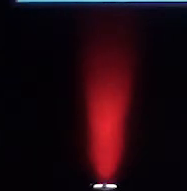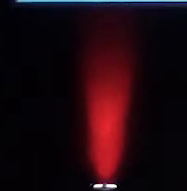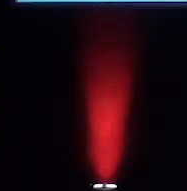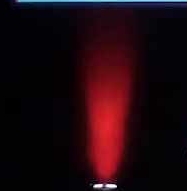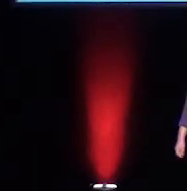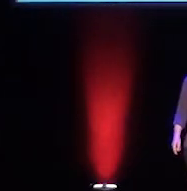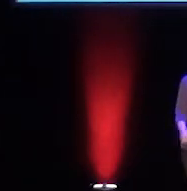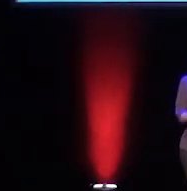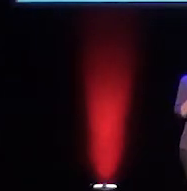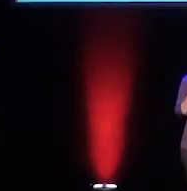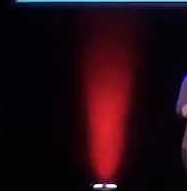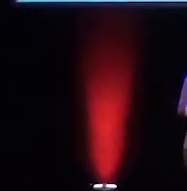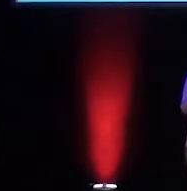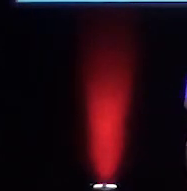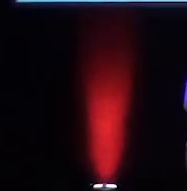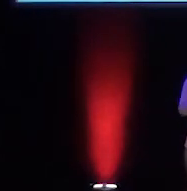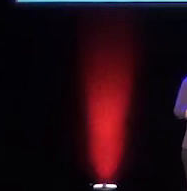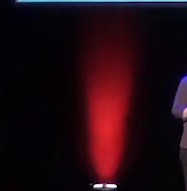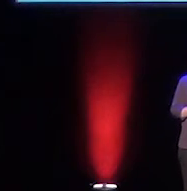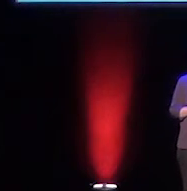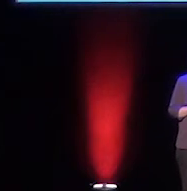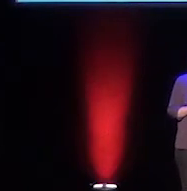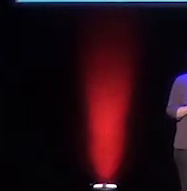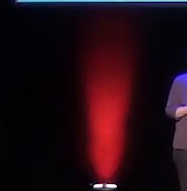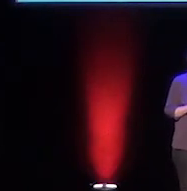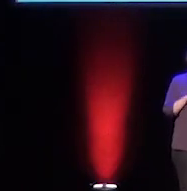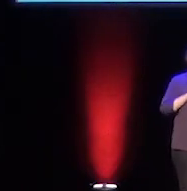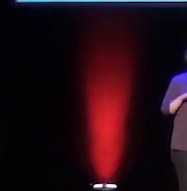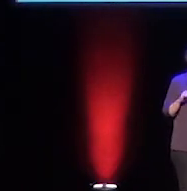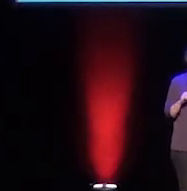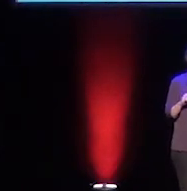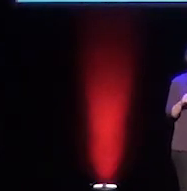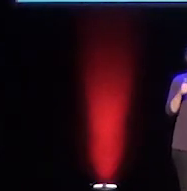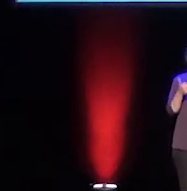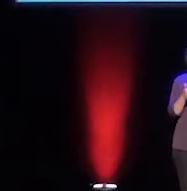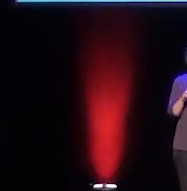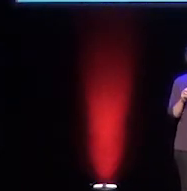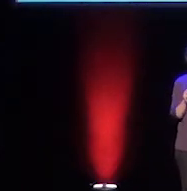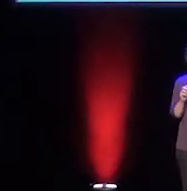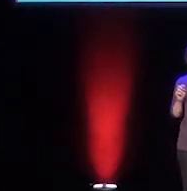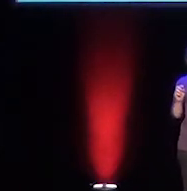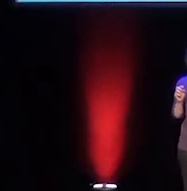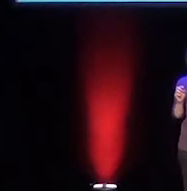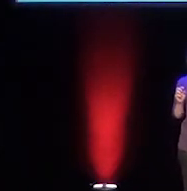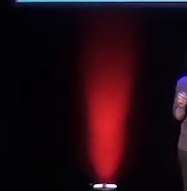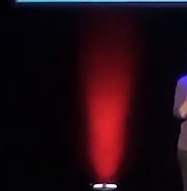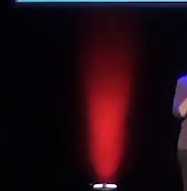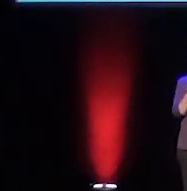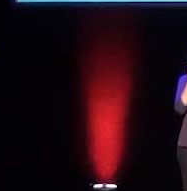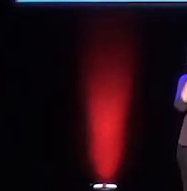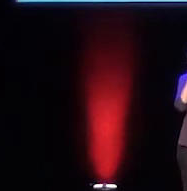Ich darf an dieser Stelle nun die Gelegenheit nutzen, einer ganz besonders verdienten Person